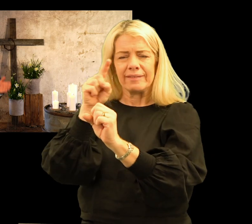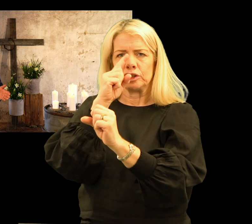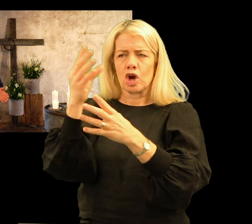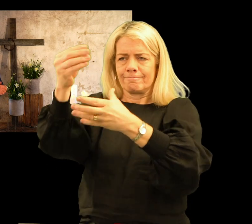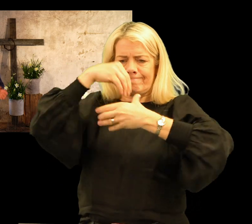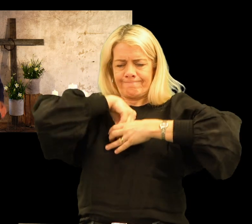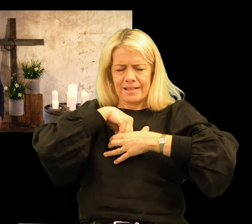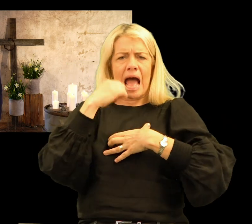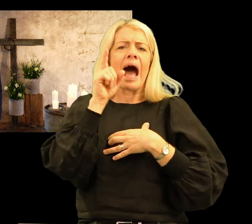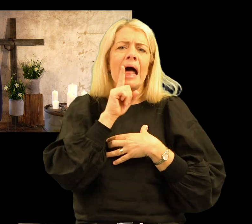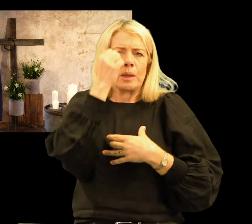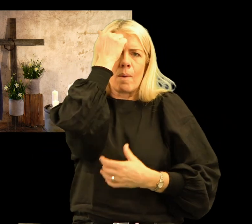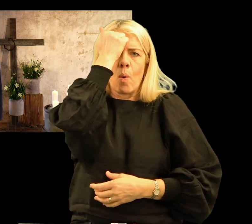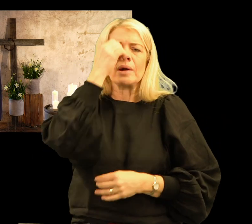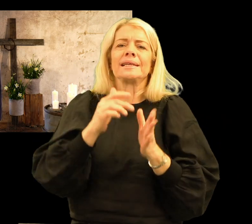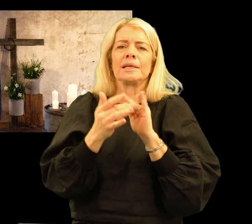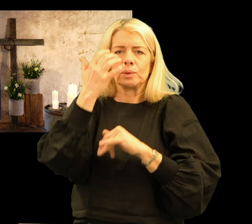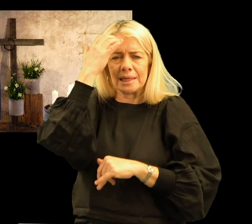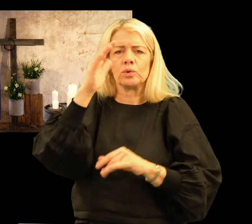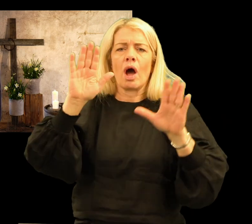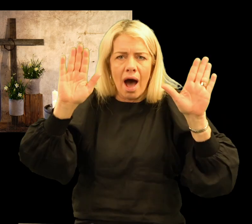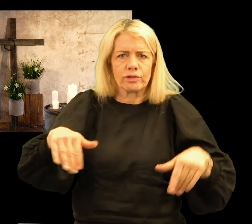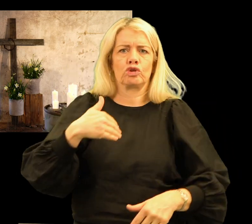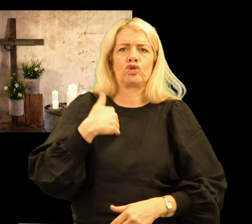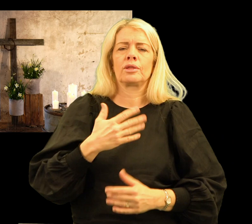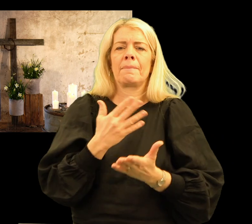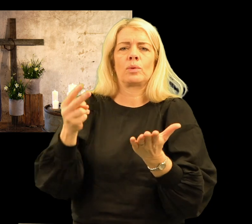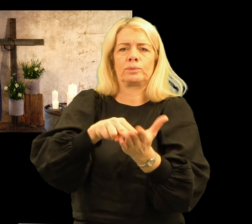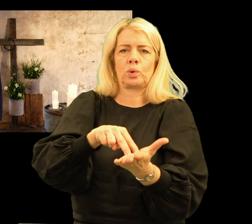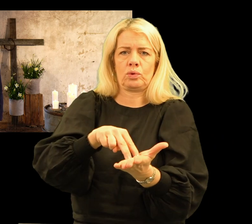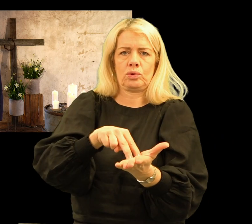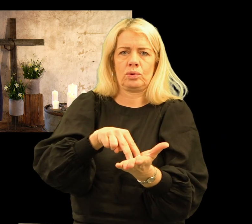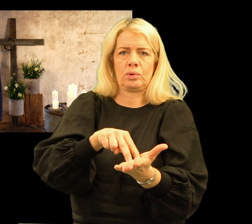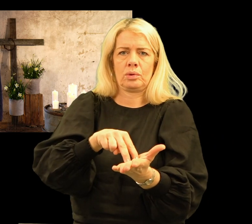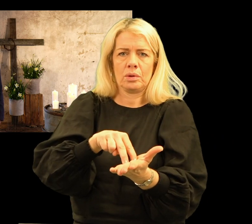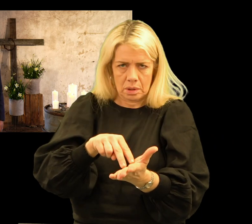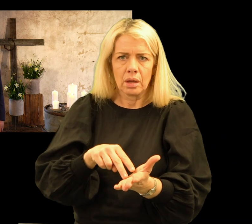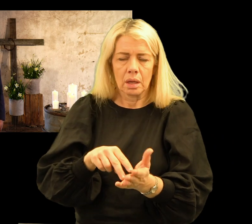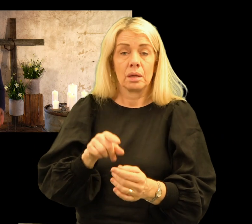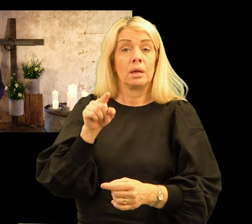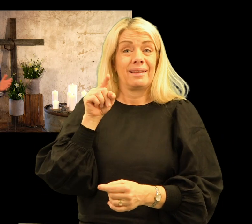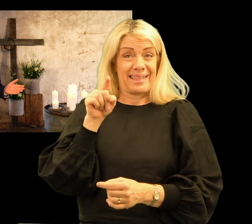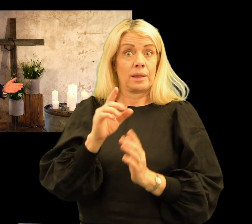att minnas och leva med som att Jesus Kristus var död men har uppstått. Och det är därför som den